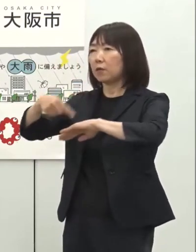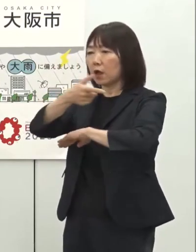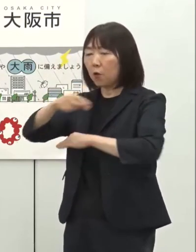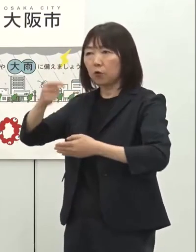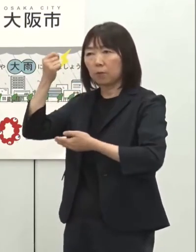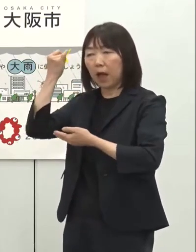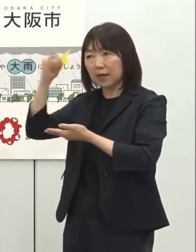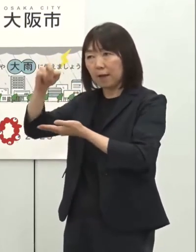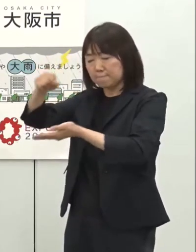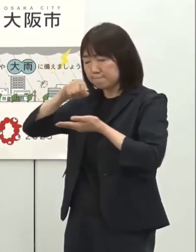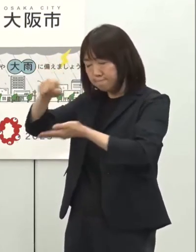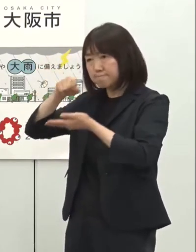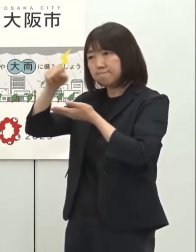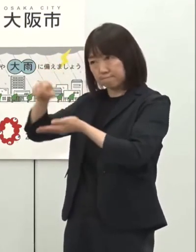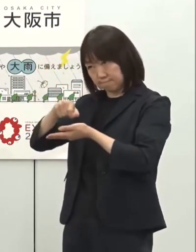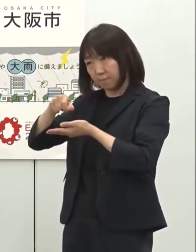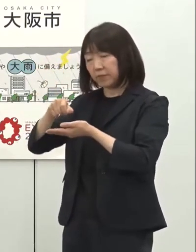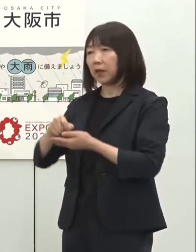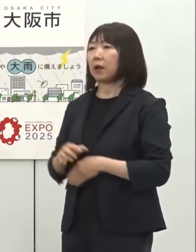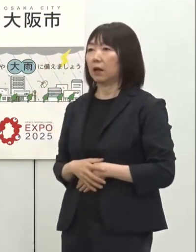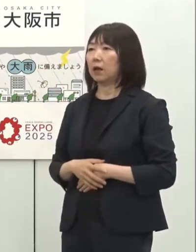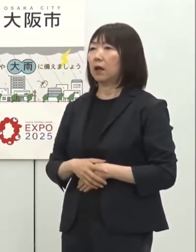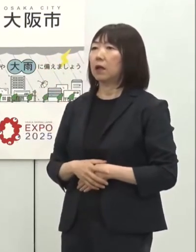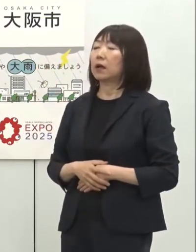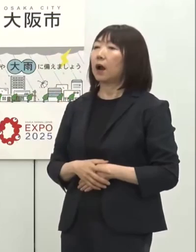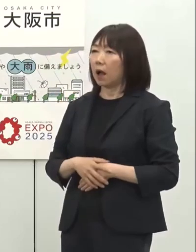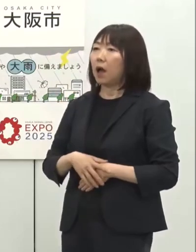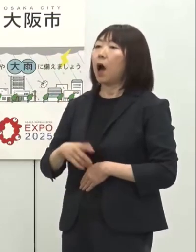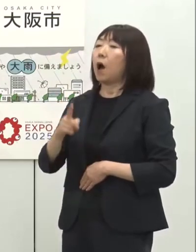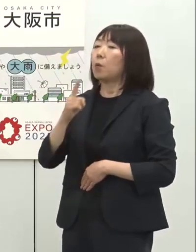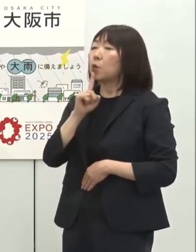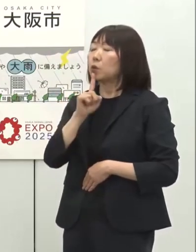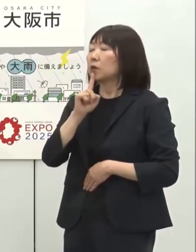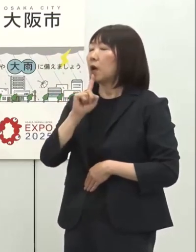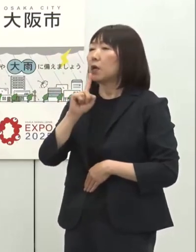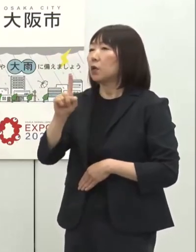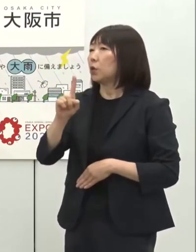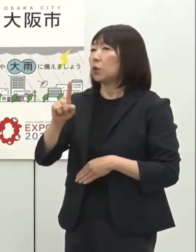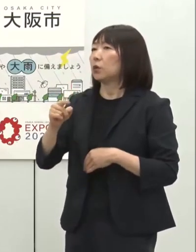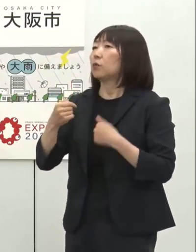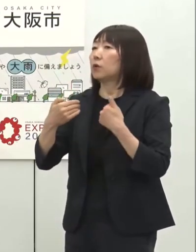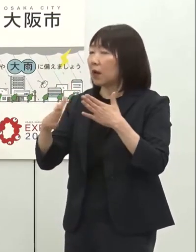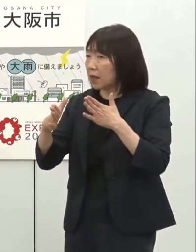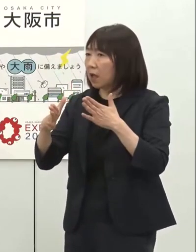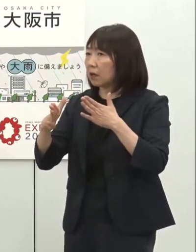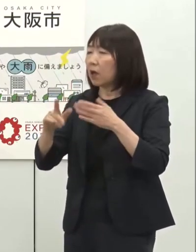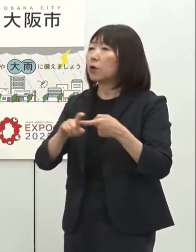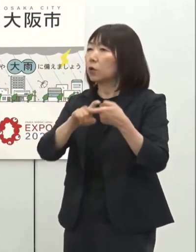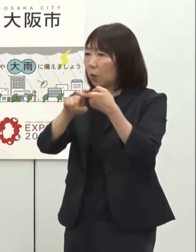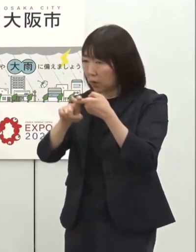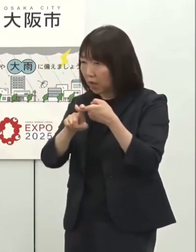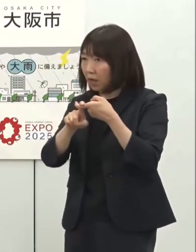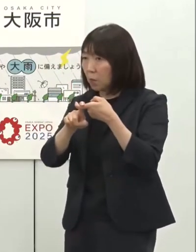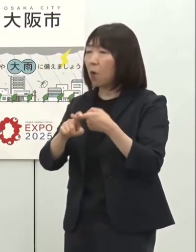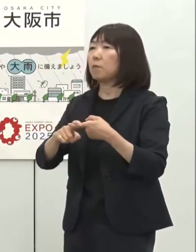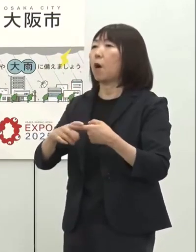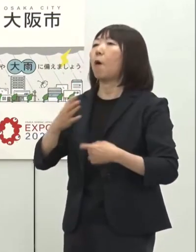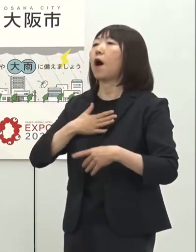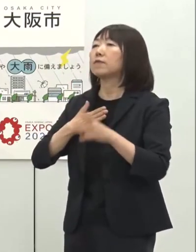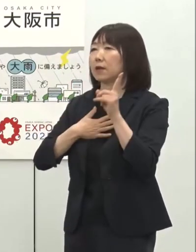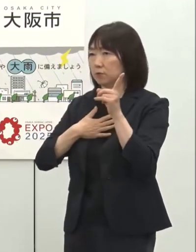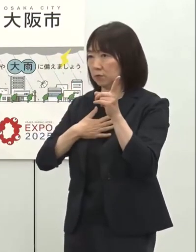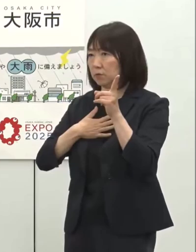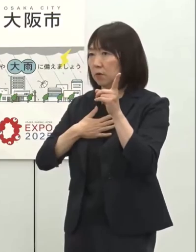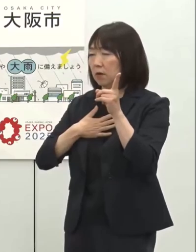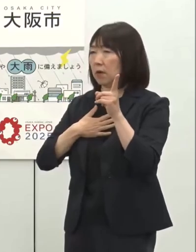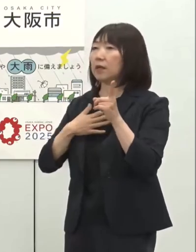ところ、これ僕が多分伝えるまでもなく、もう協会側も推進局側もこれ認識してますので、この間の議論も含め